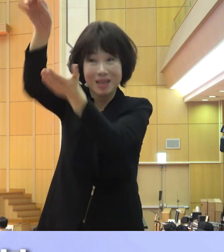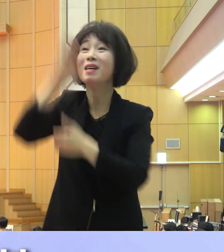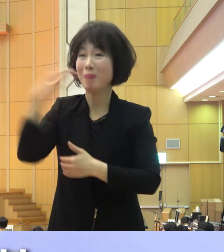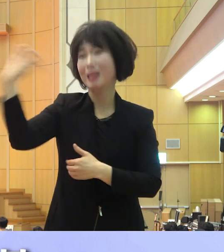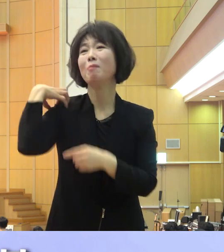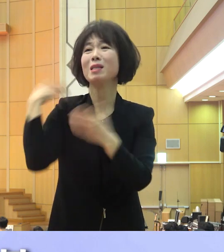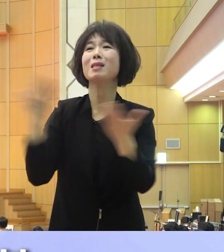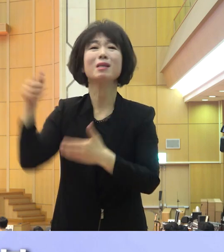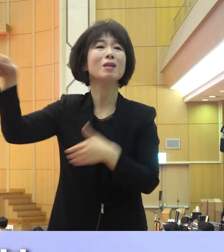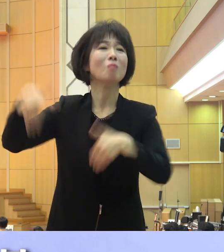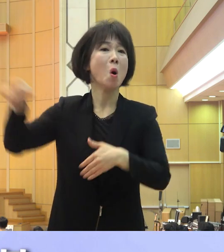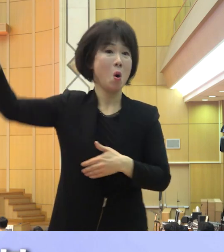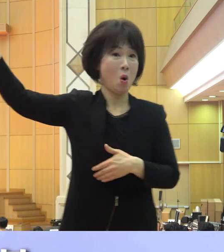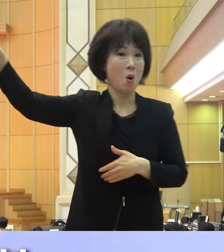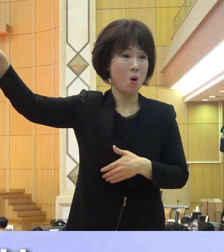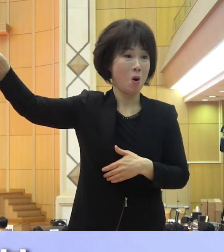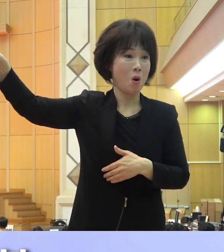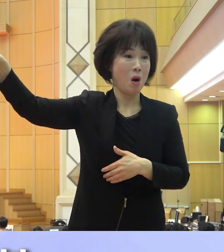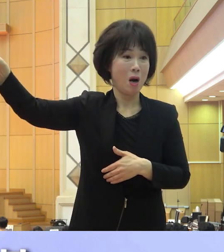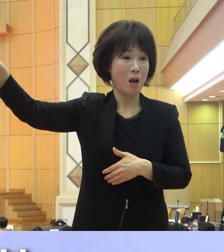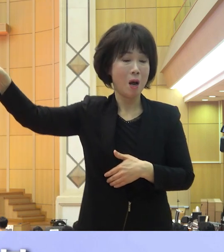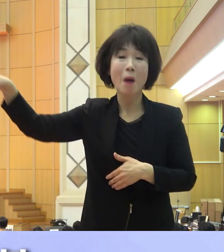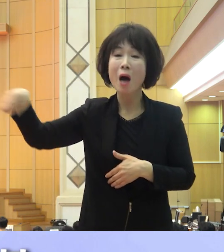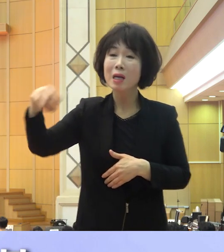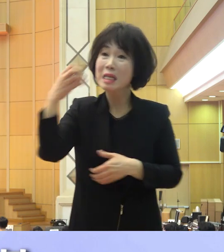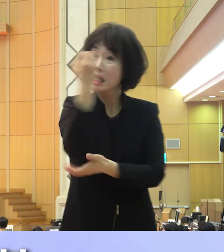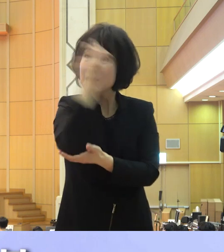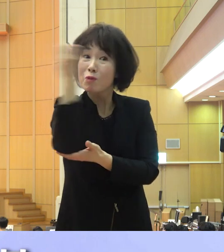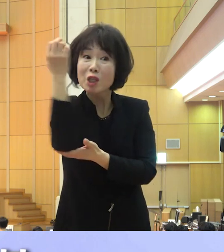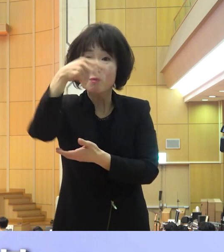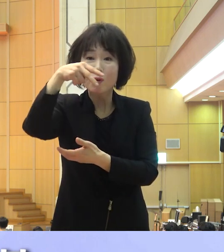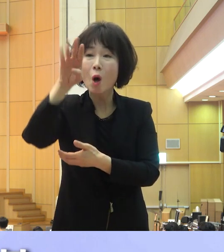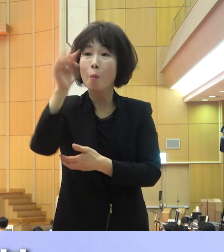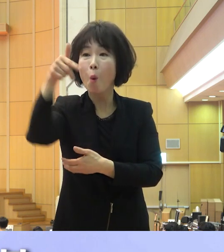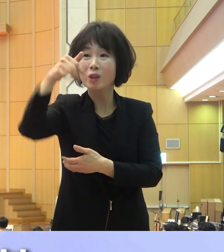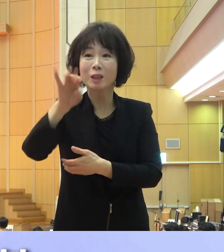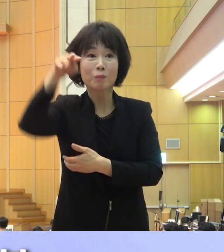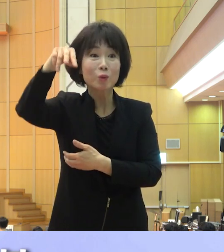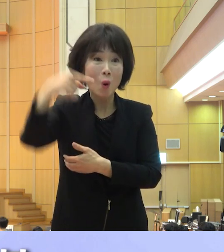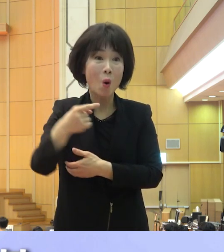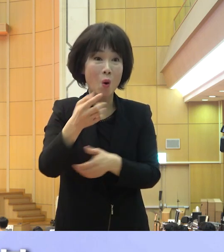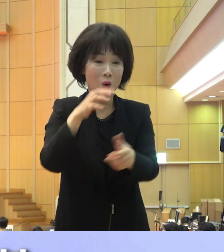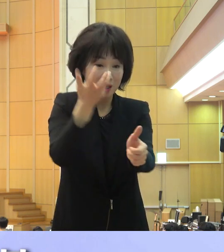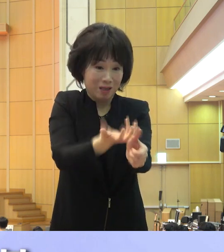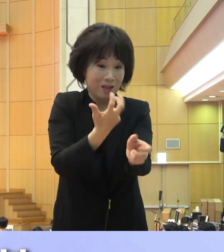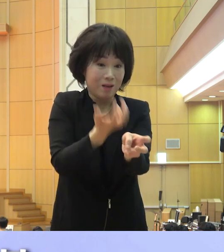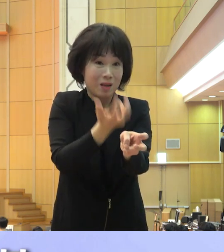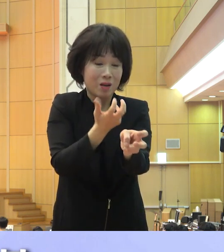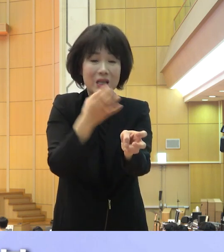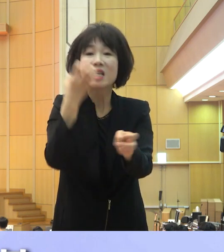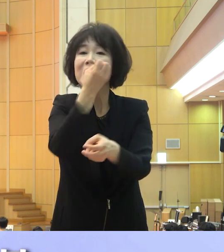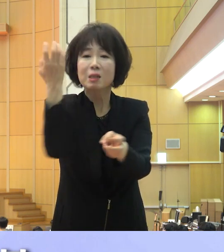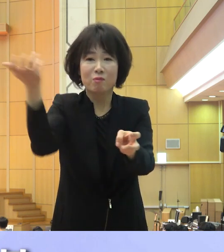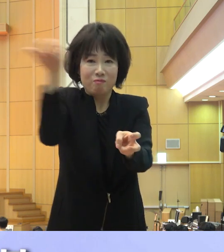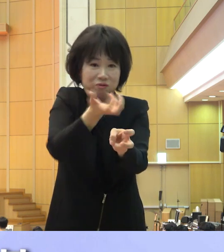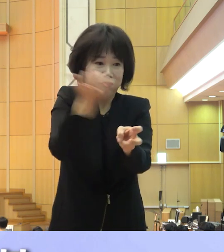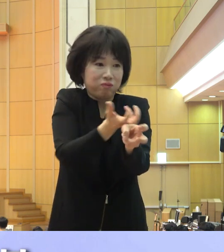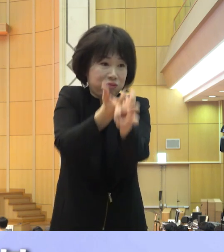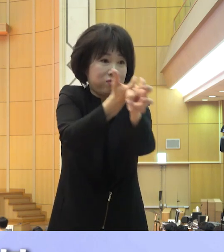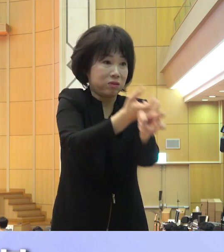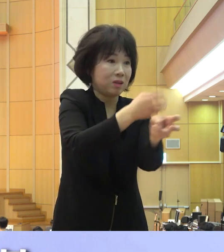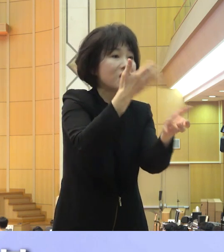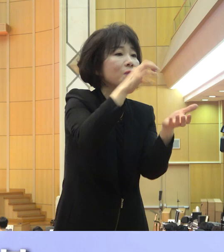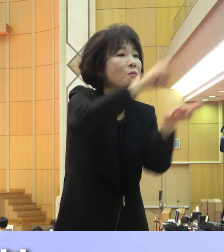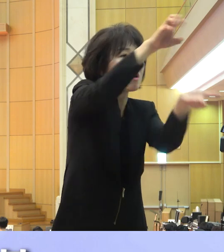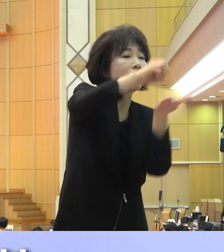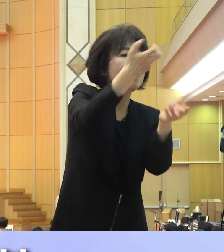돼? 그 보급소라 그러나요? 신문 보급소로 이렇게 보급해주는